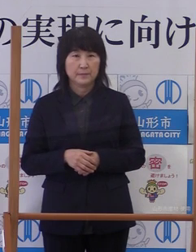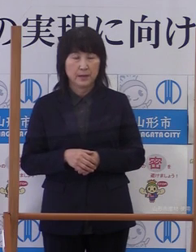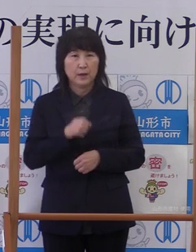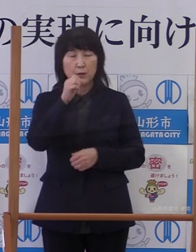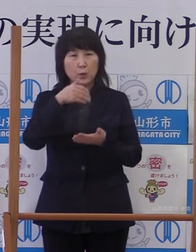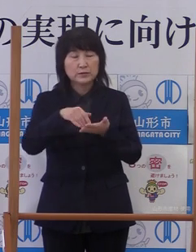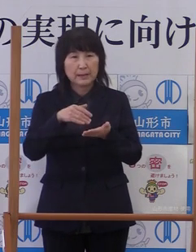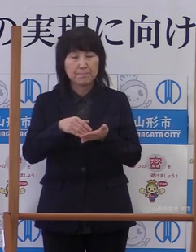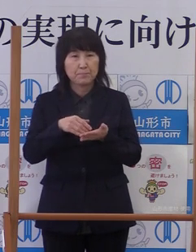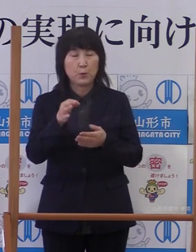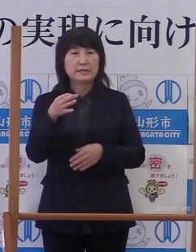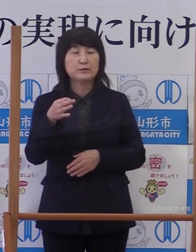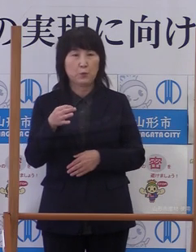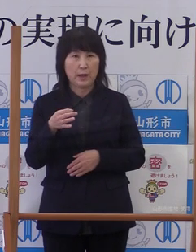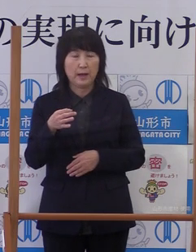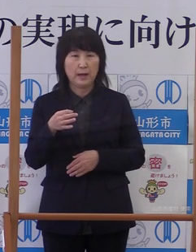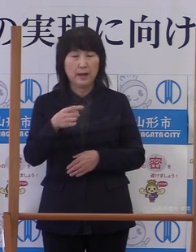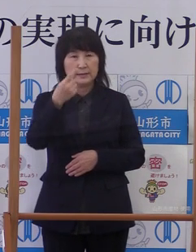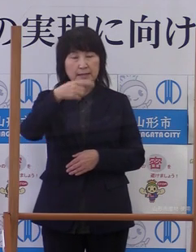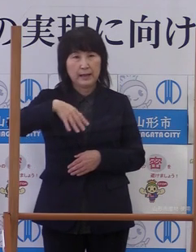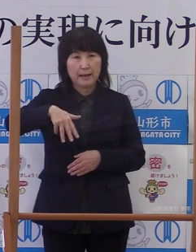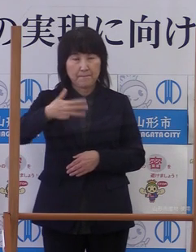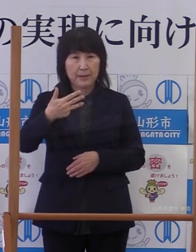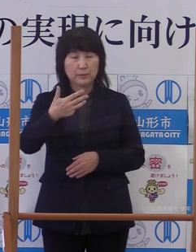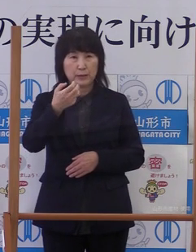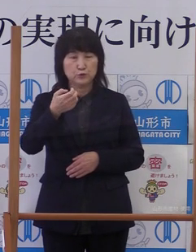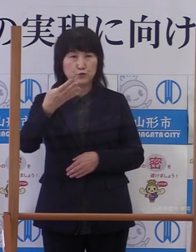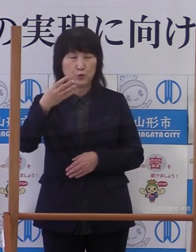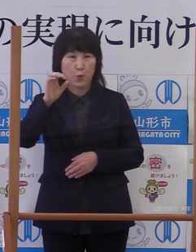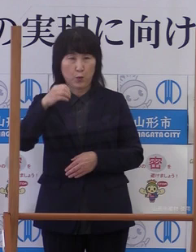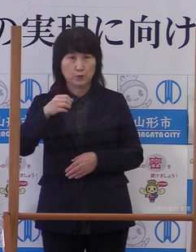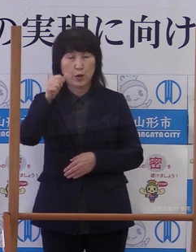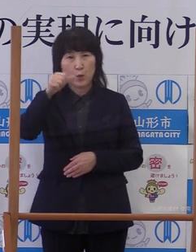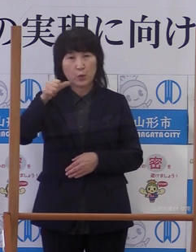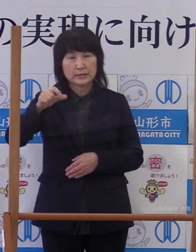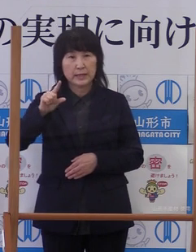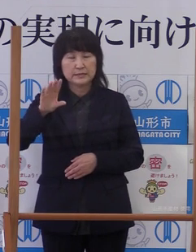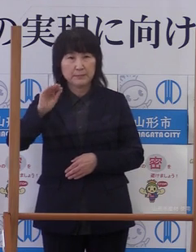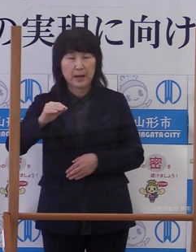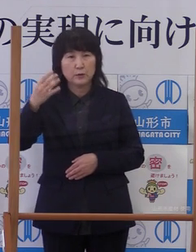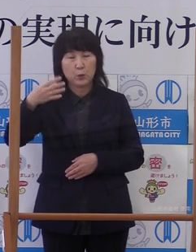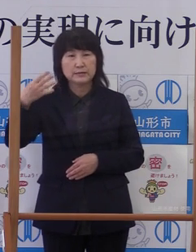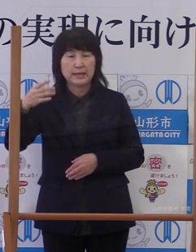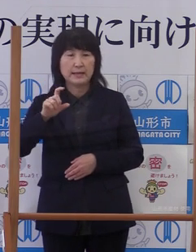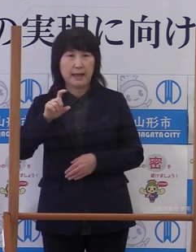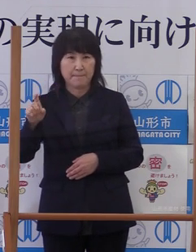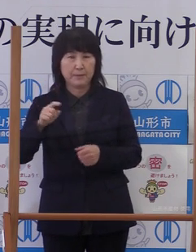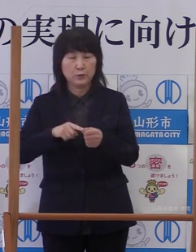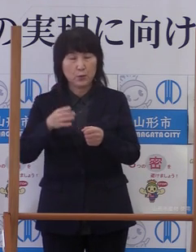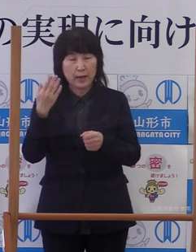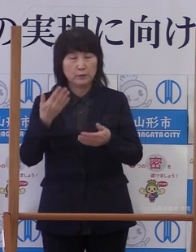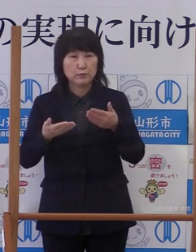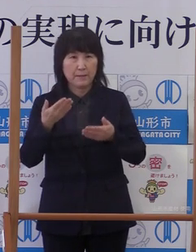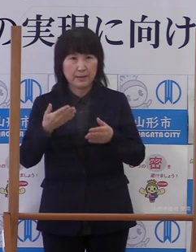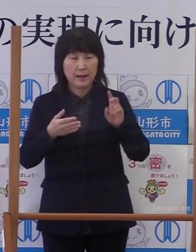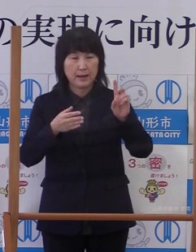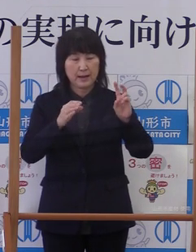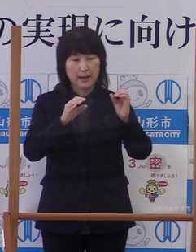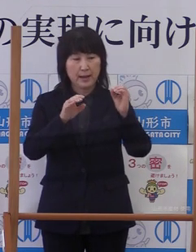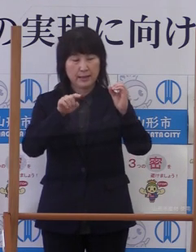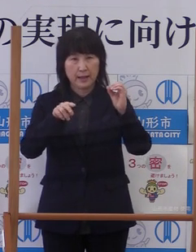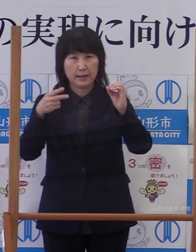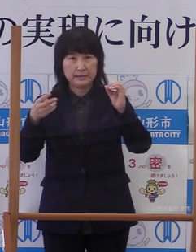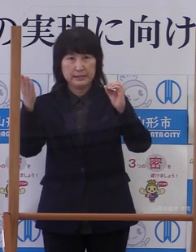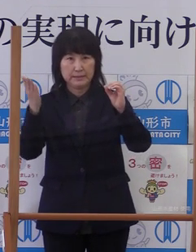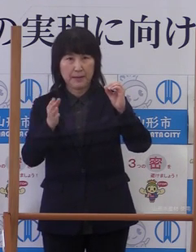予算総額は1884億5001万4000円で、前年度比 0.2% の減